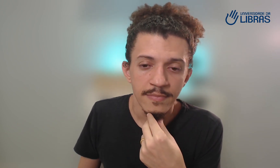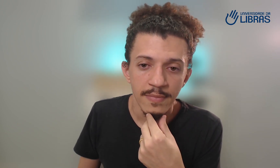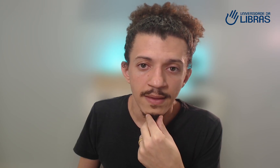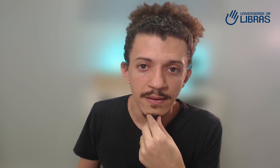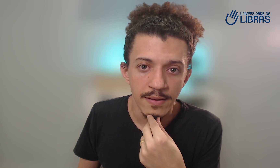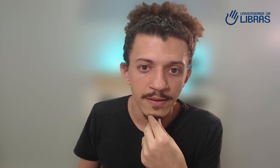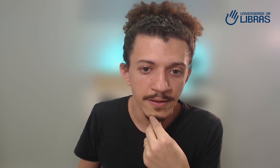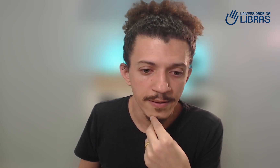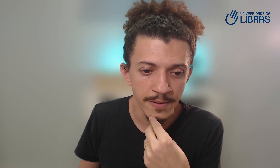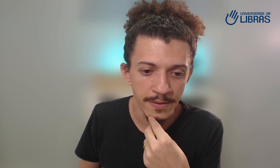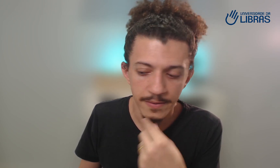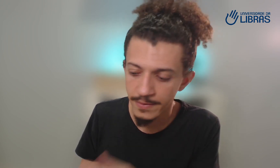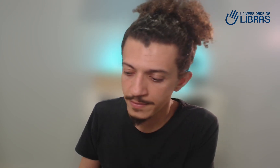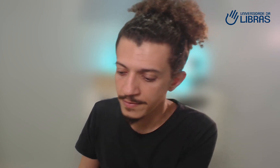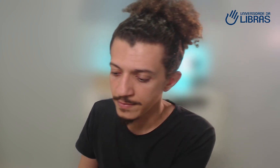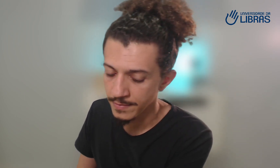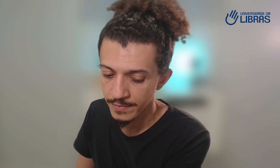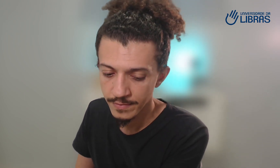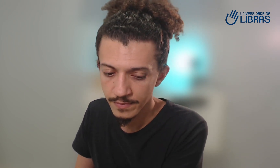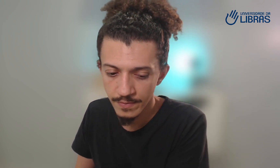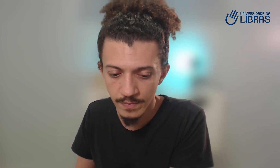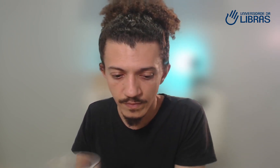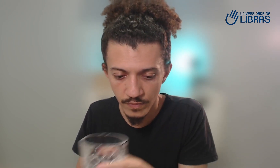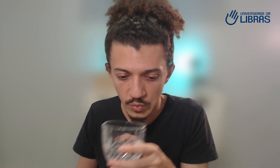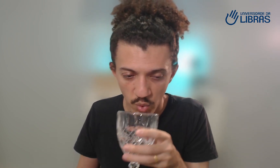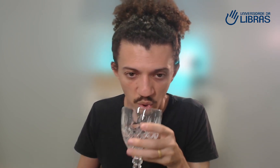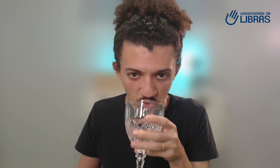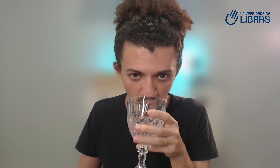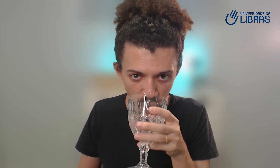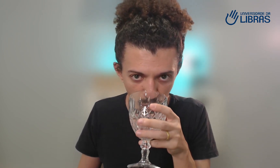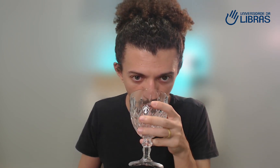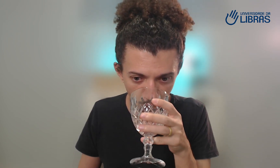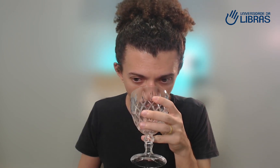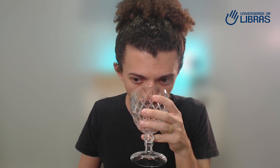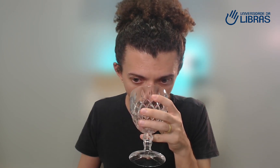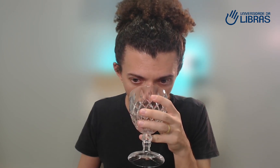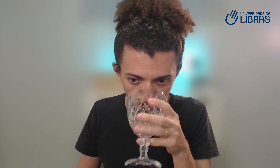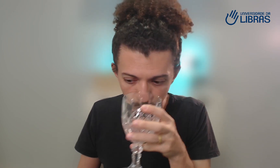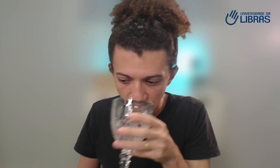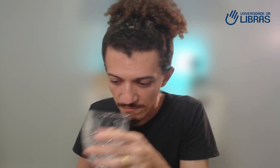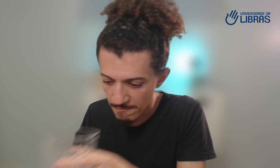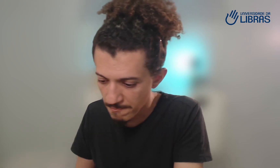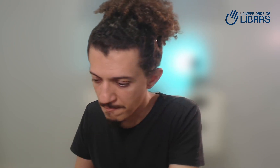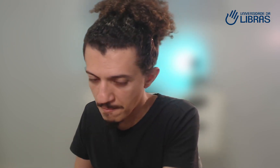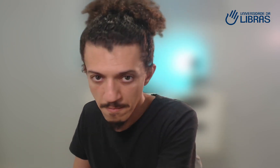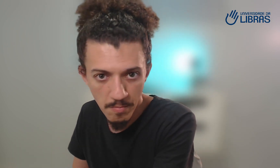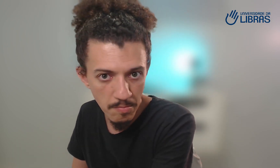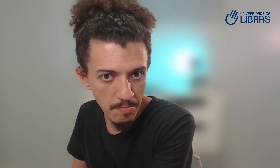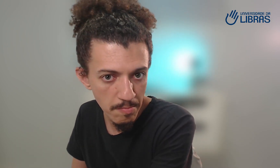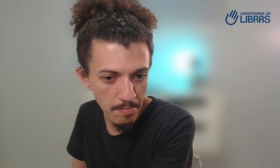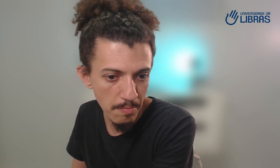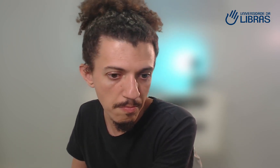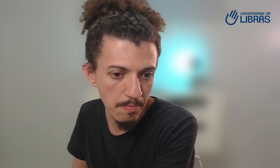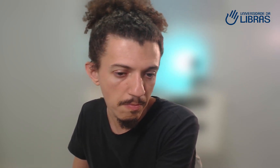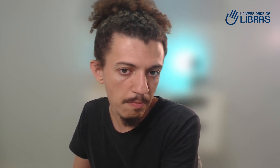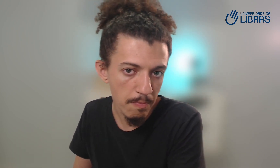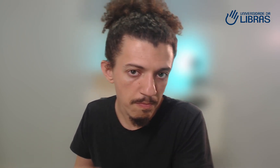Agora, a Rosane nos enviou também uma pergunta. Essa daqui, eu acho que ela enviou por o Achesal. Ela perguntou assim,